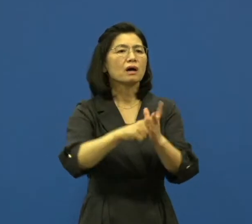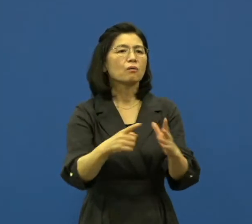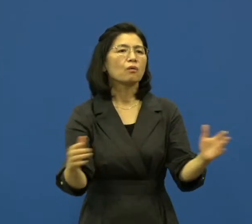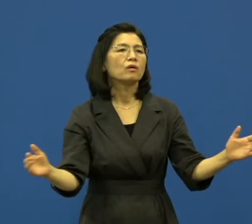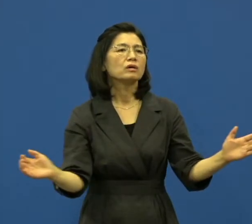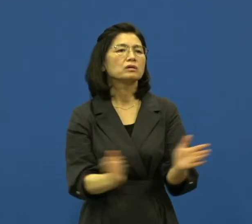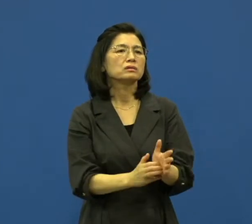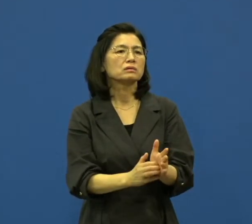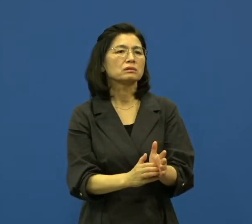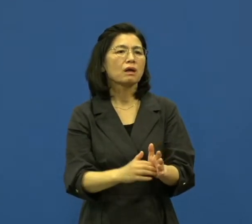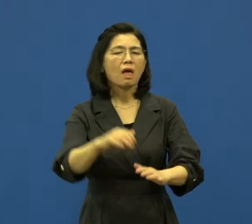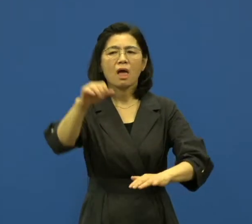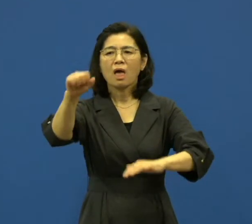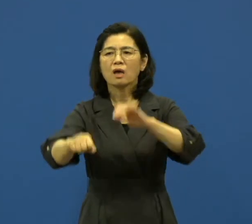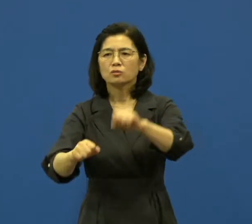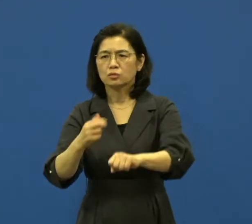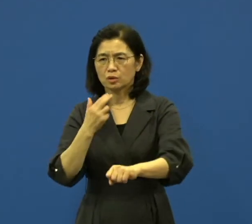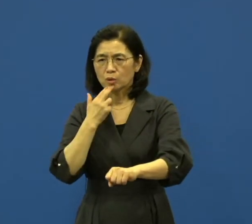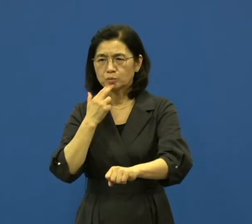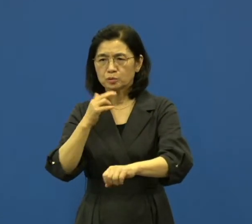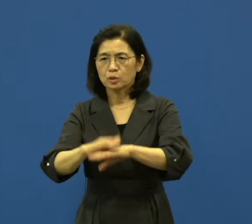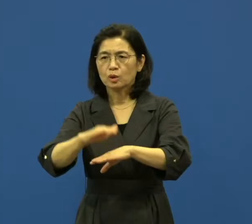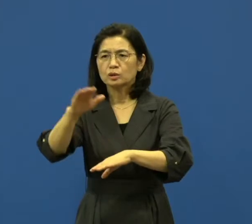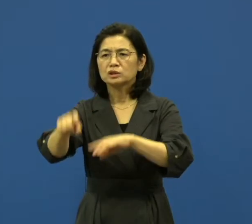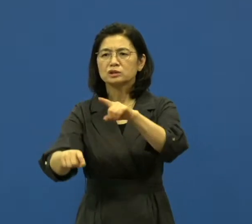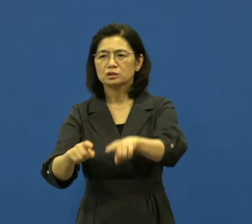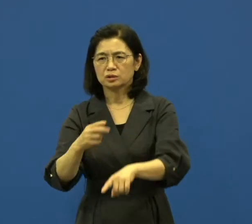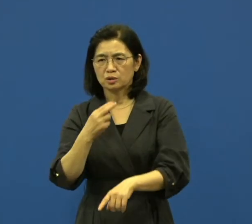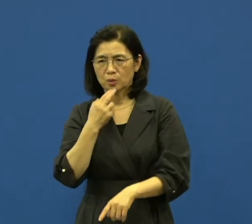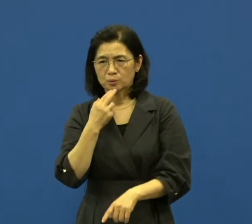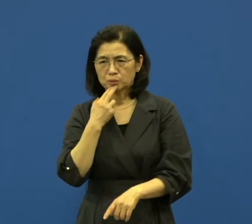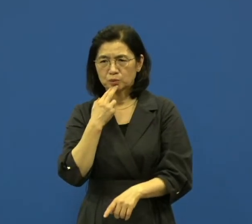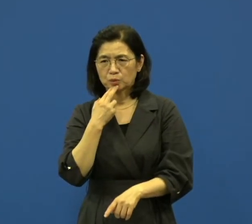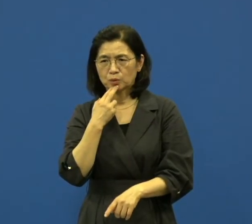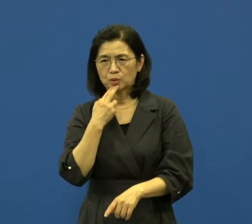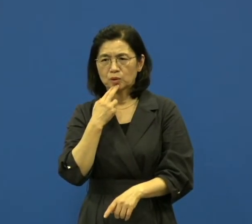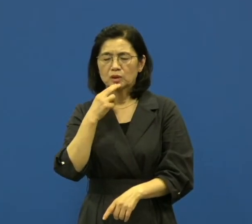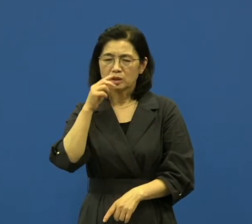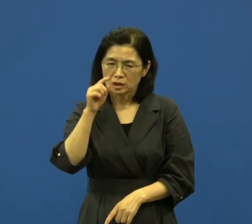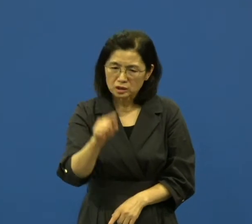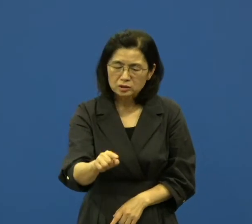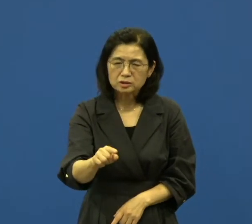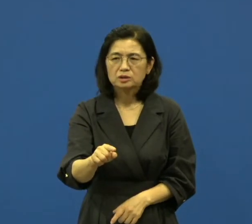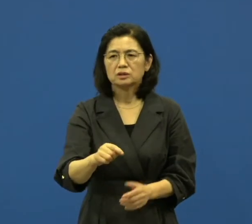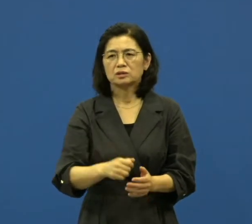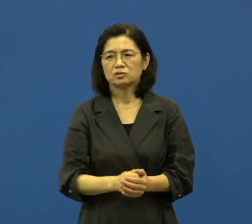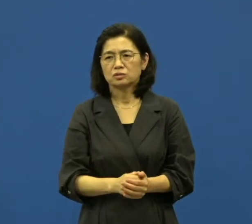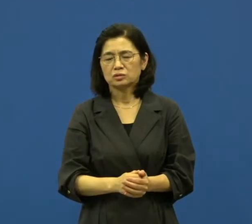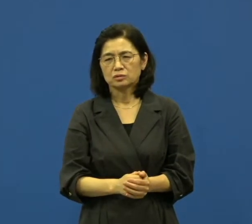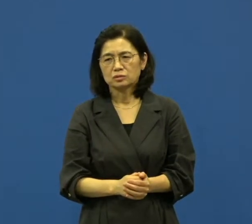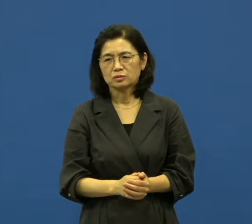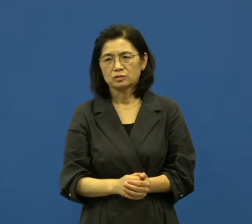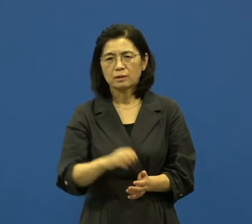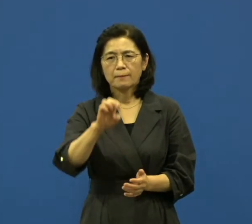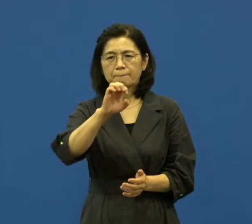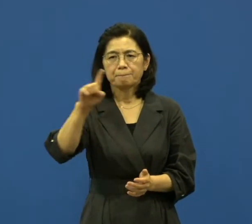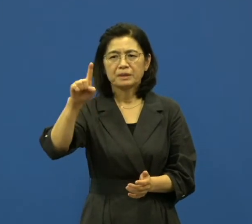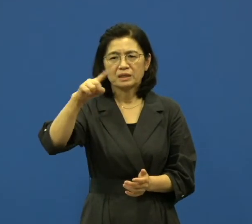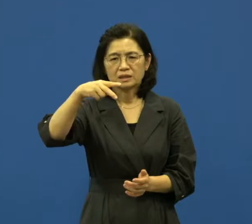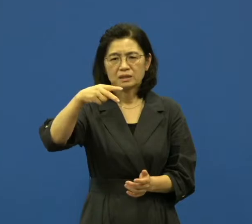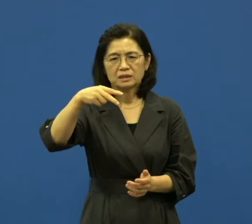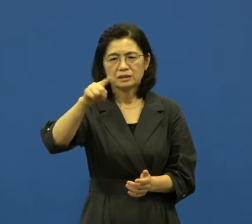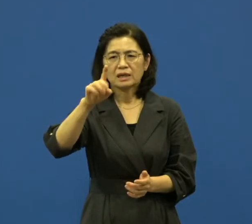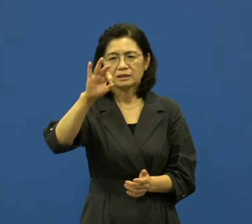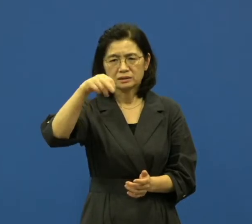믿음은 아는 것으로 그치는 게 아니에요. 지식적으로만 아는 것으로는 온전히 안다고 할 수도 없어요.